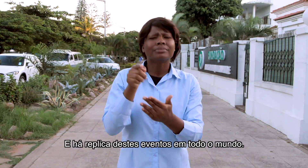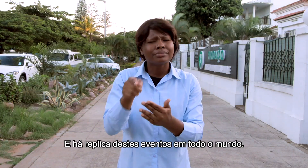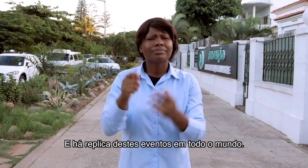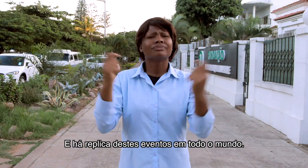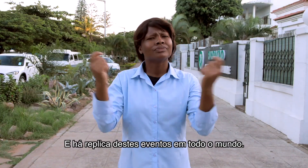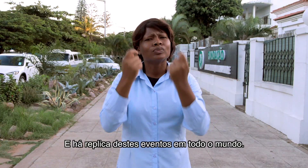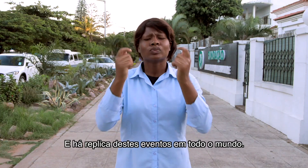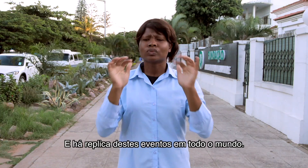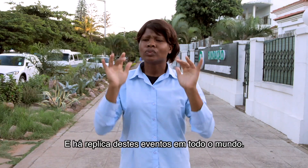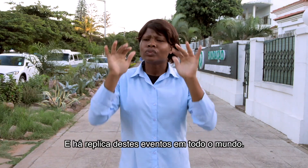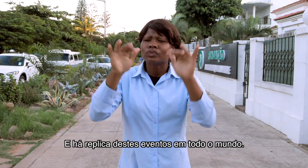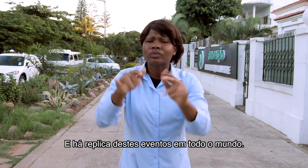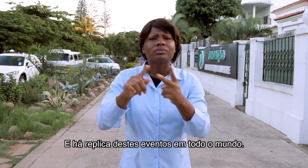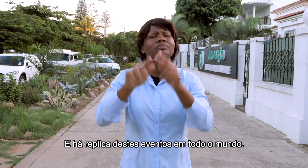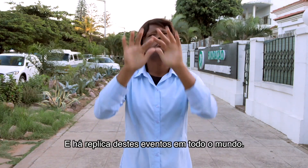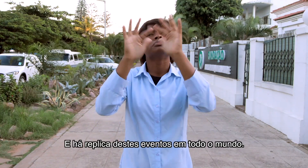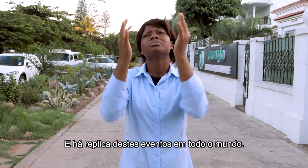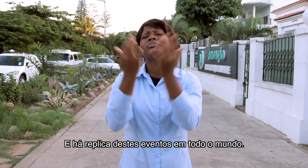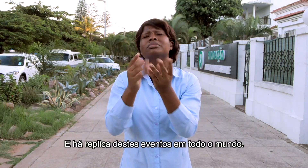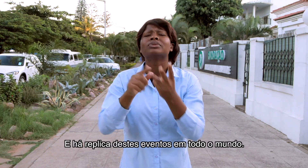E há réplica destes eventos em todo o mundo.